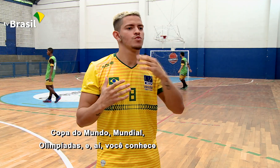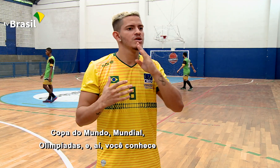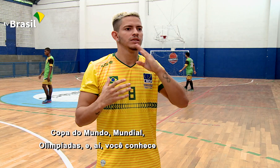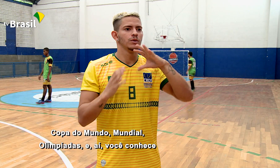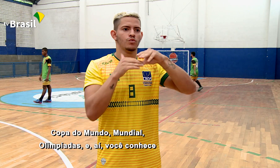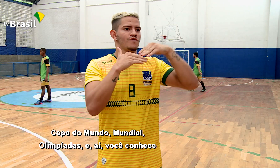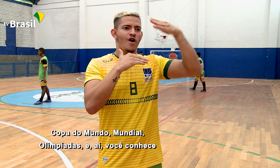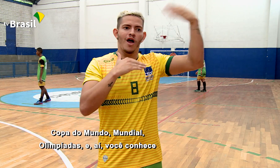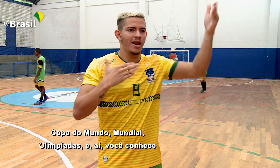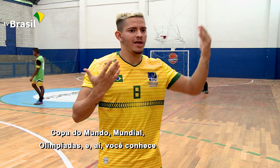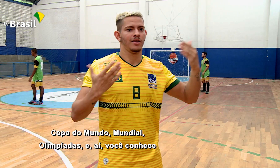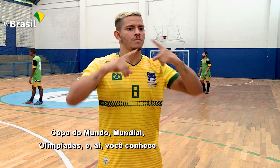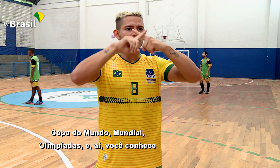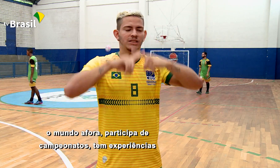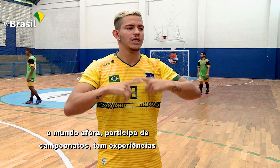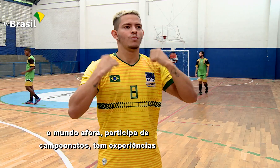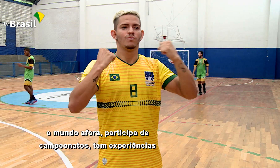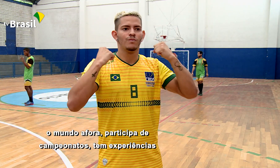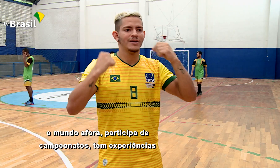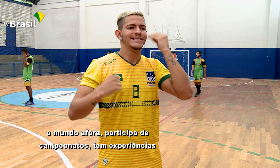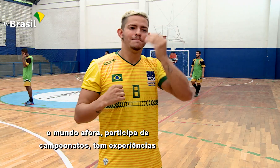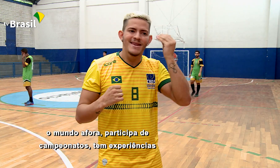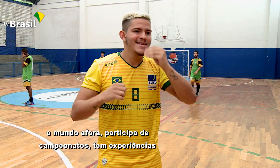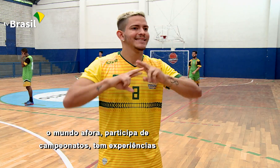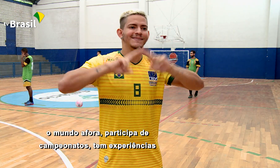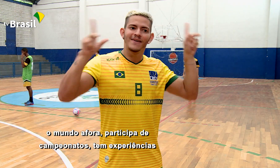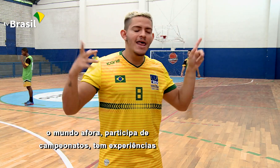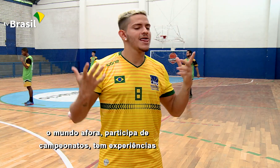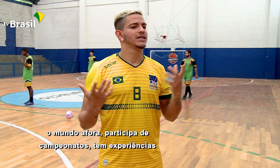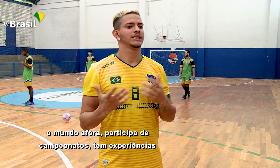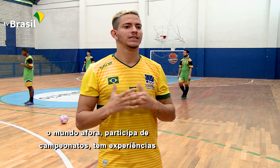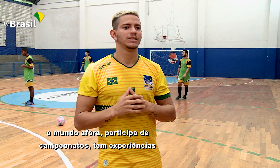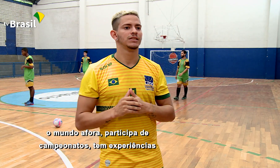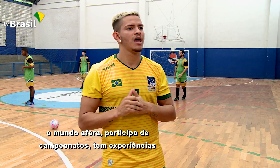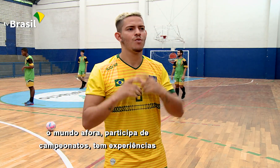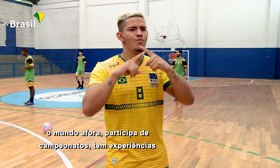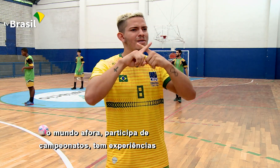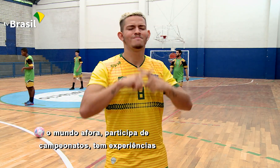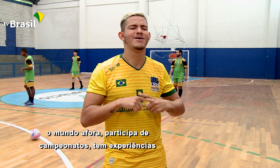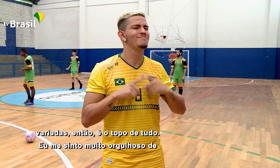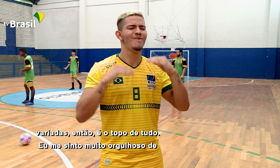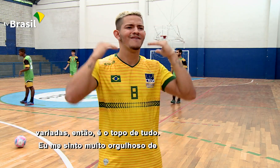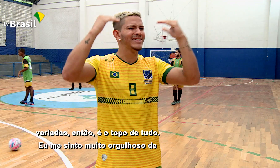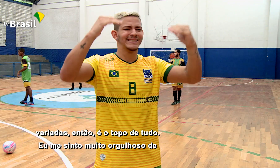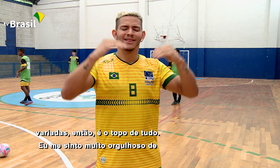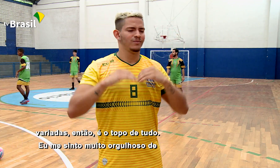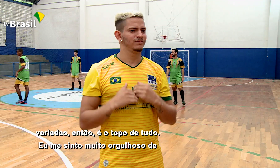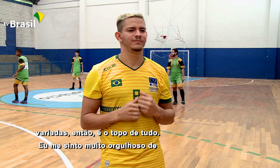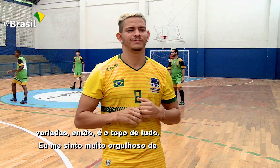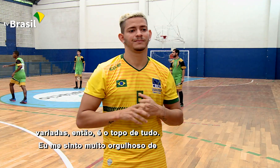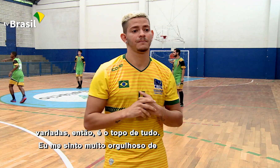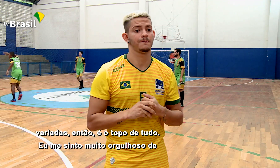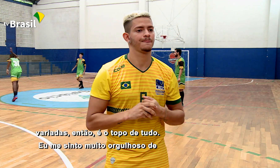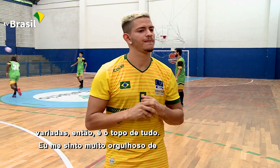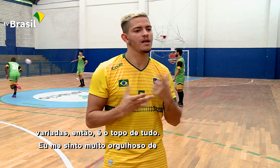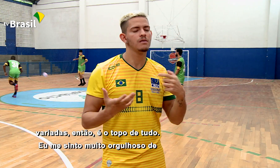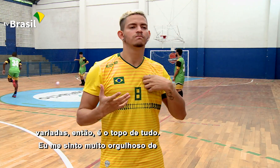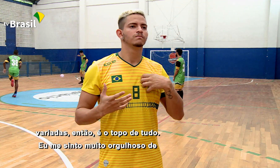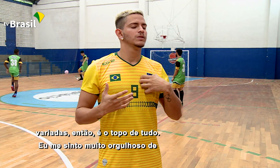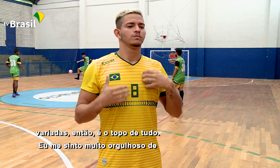Olimpíadas, e aí você conhece o mundo afora, participa de campeonatos, tem experiências variadas, então